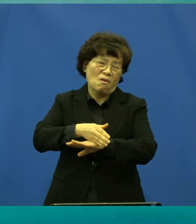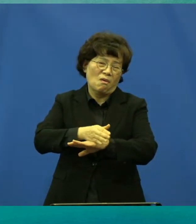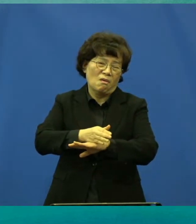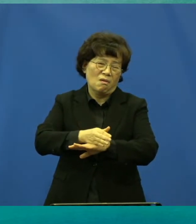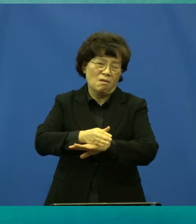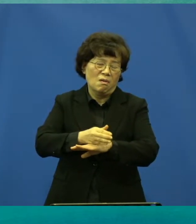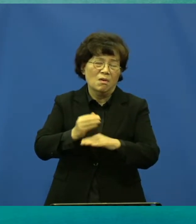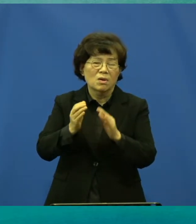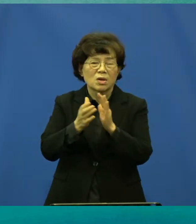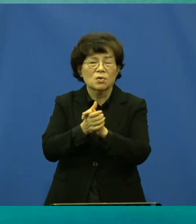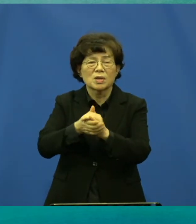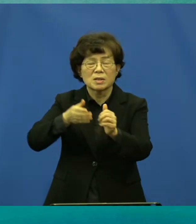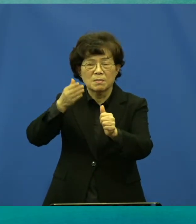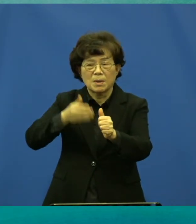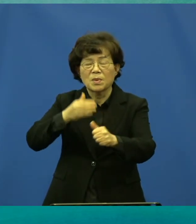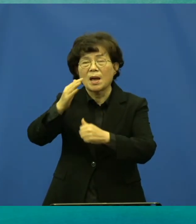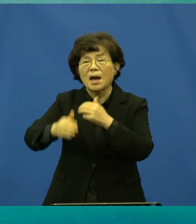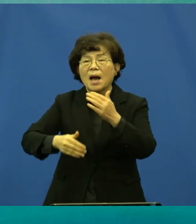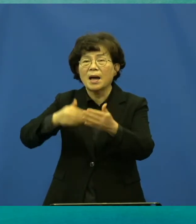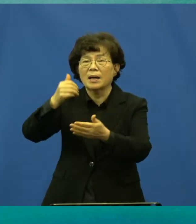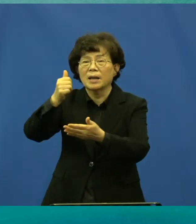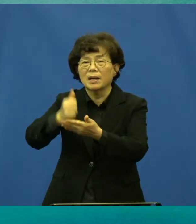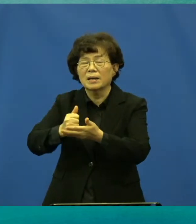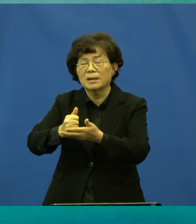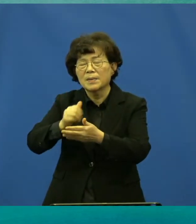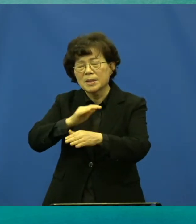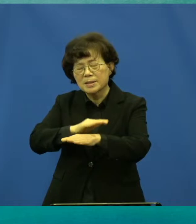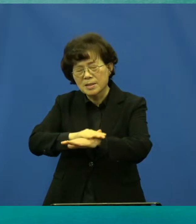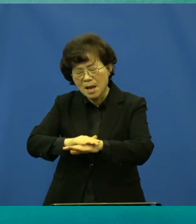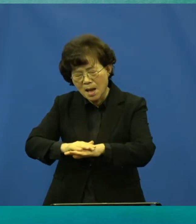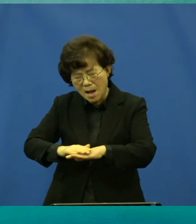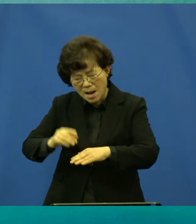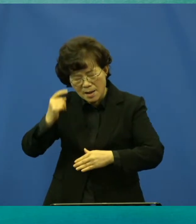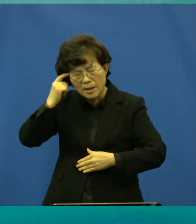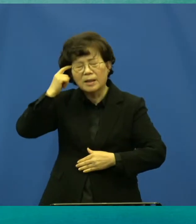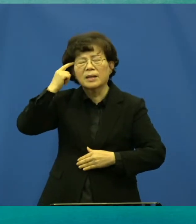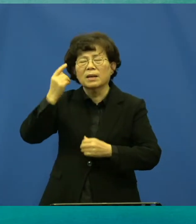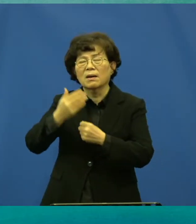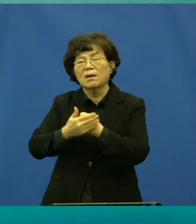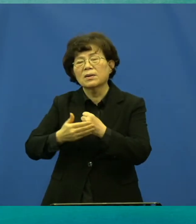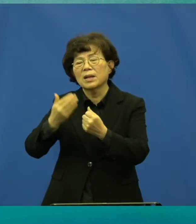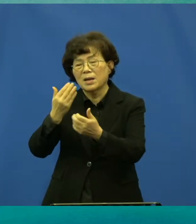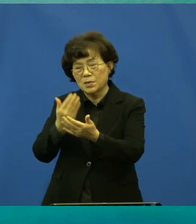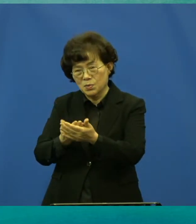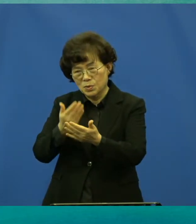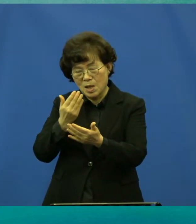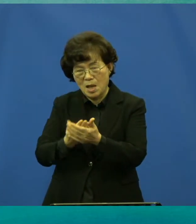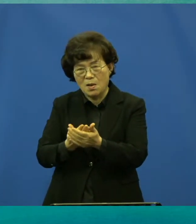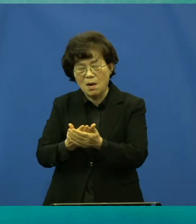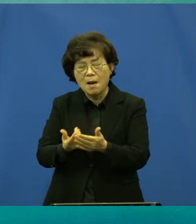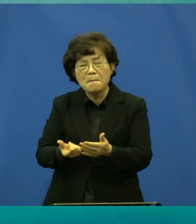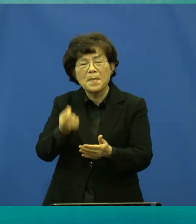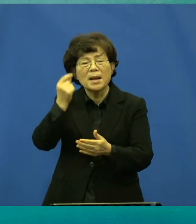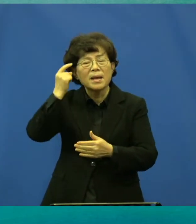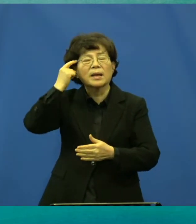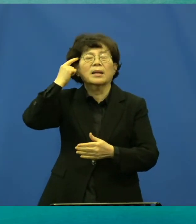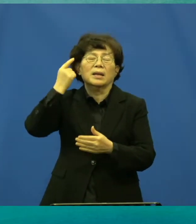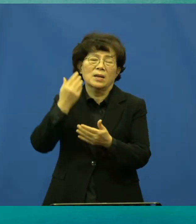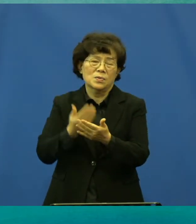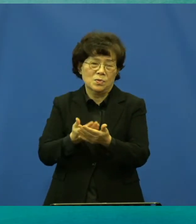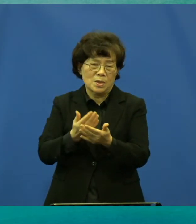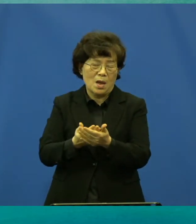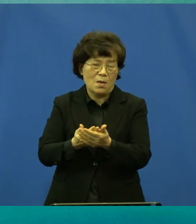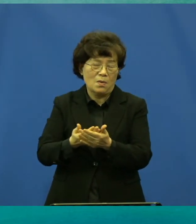여러분, 기도하세요. 하나님, 잘 깨닫는 은혜를 주십시오. 깨닫게, 빨리 깨닫게.